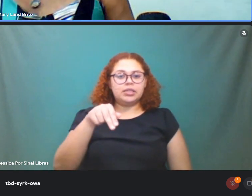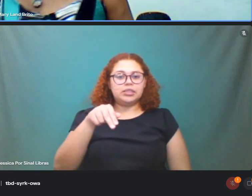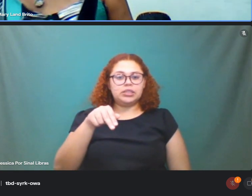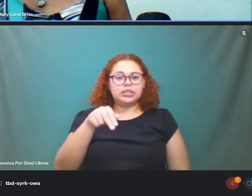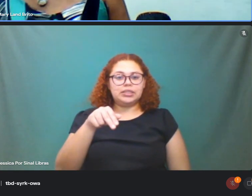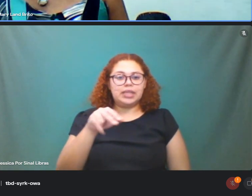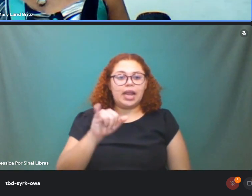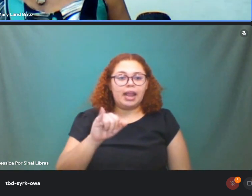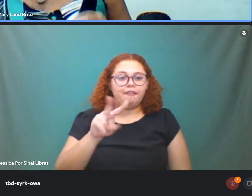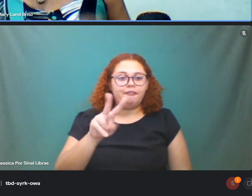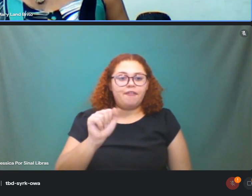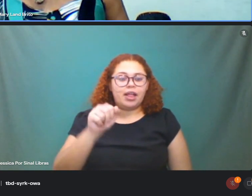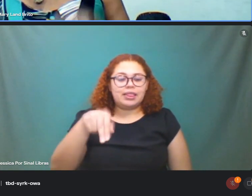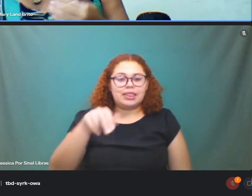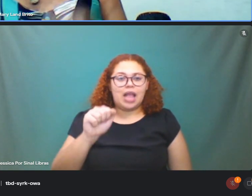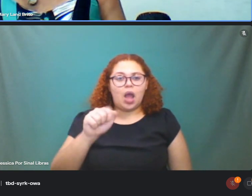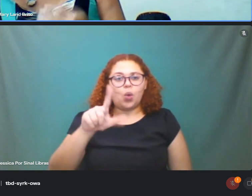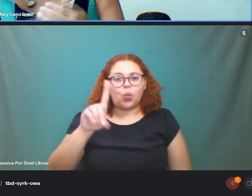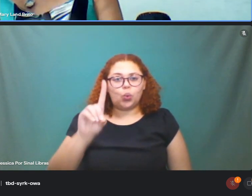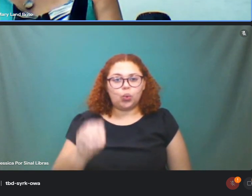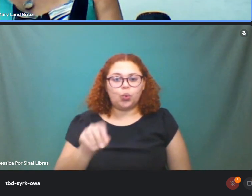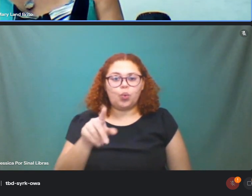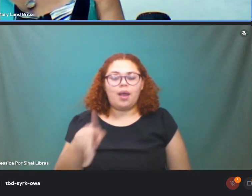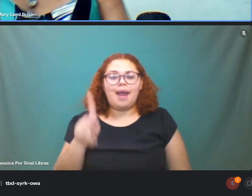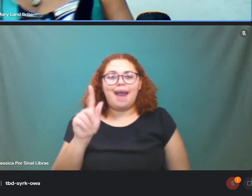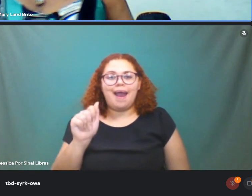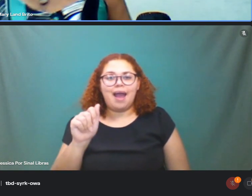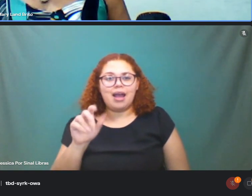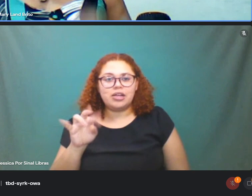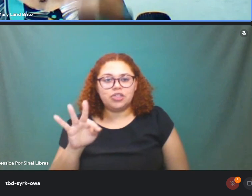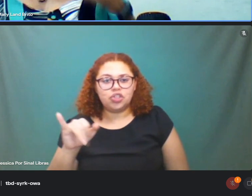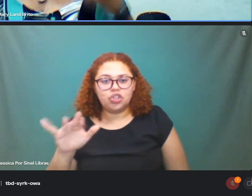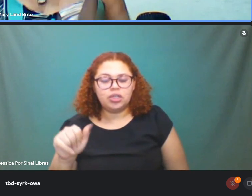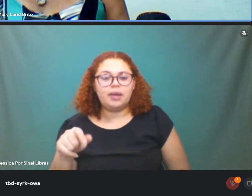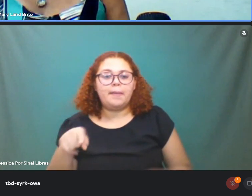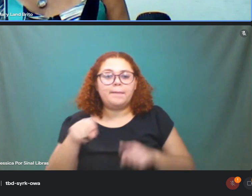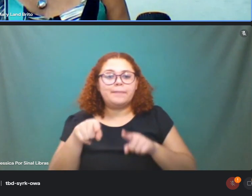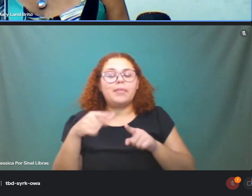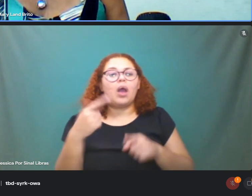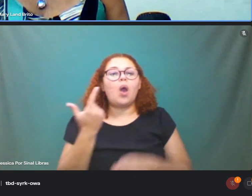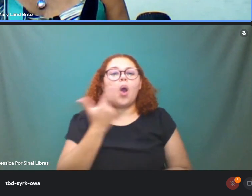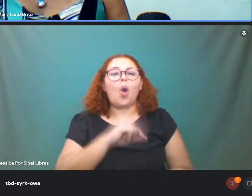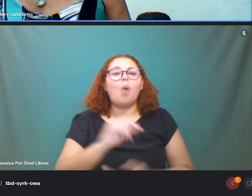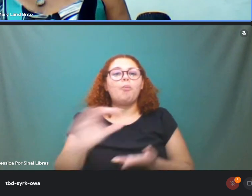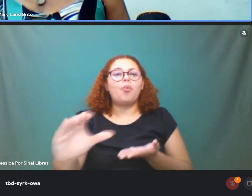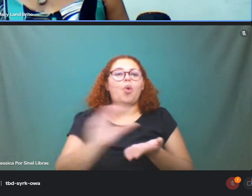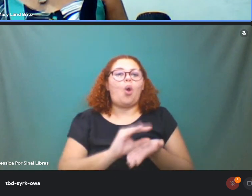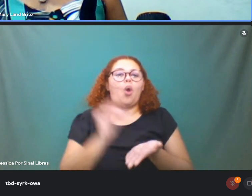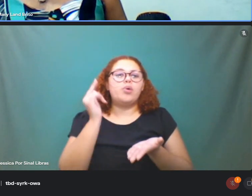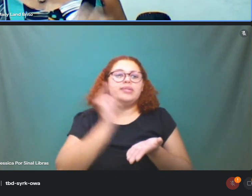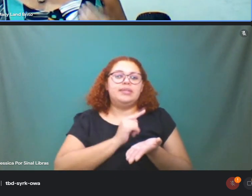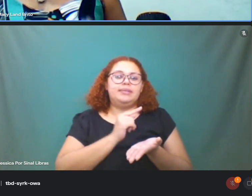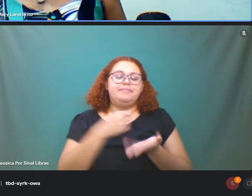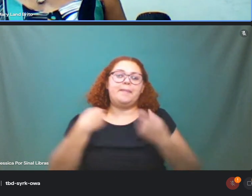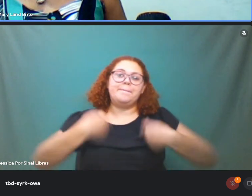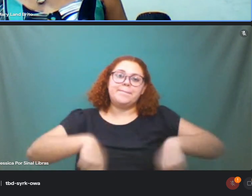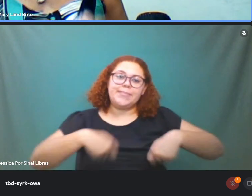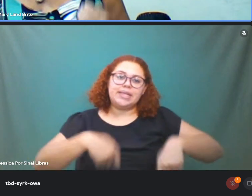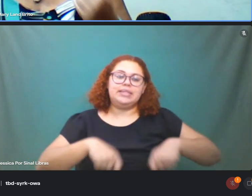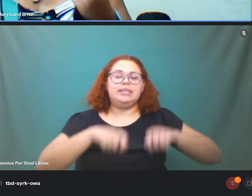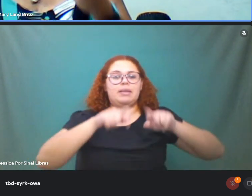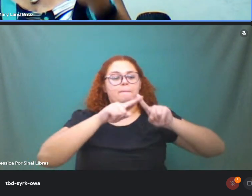até Cátia também, para ter acesso ao recurso, você tem que escrever um projeto, e aí a